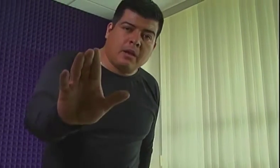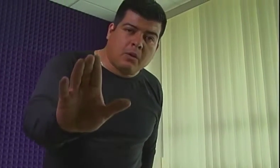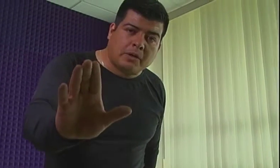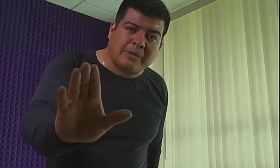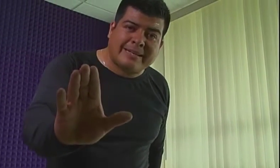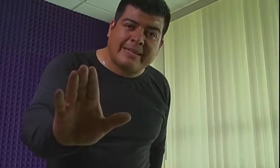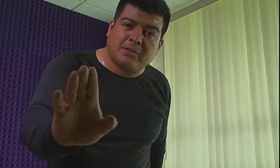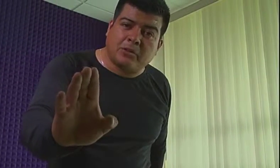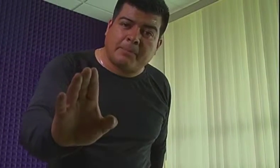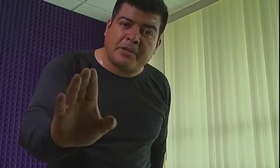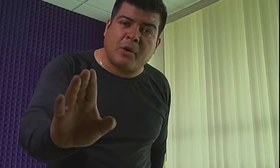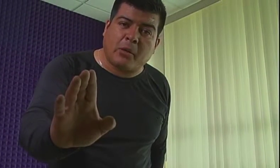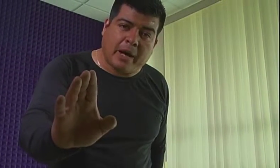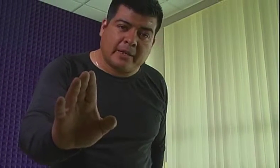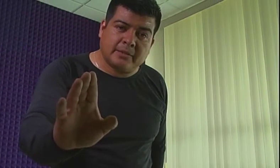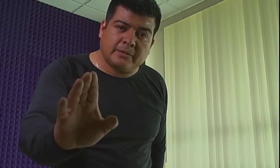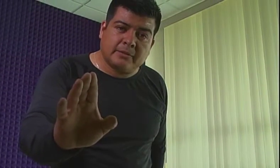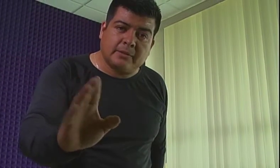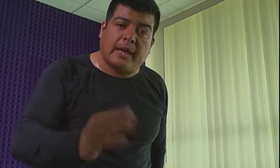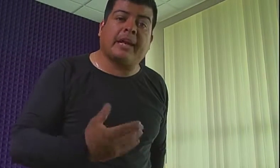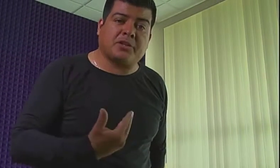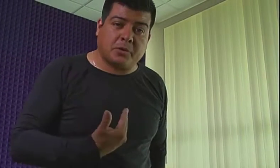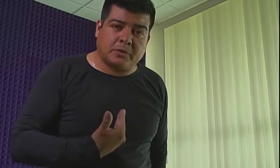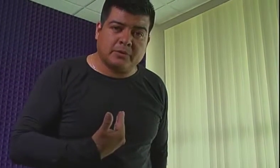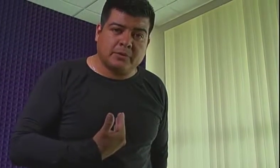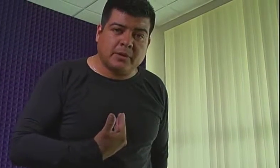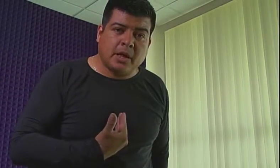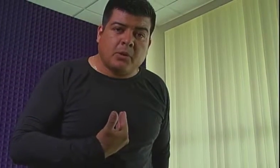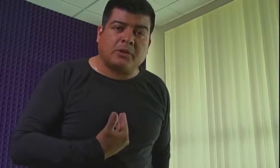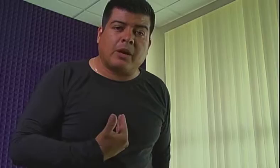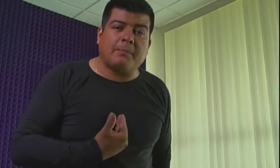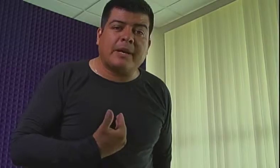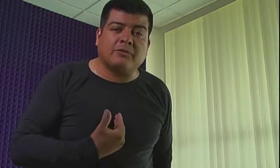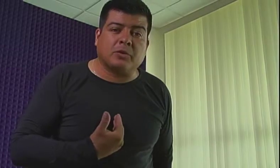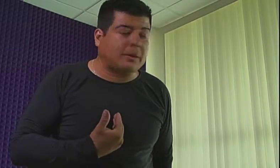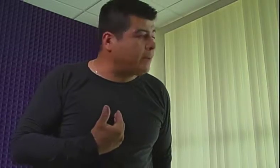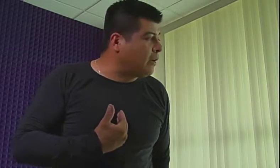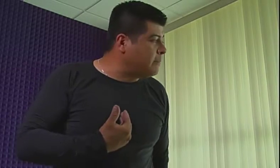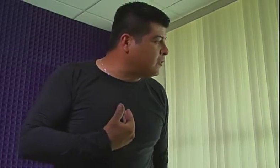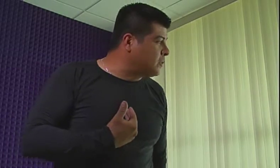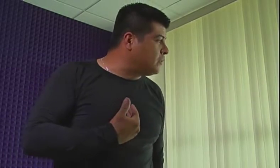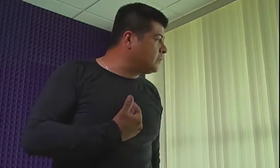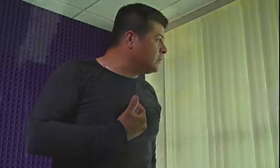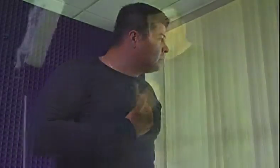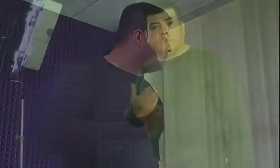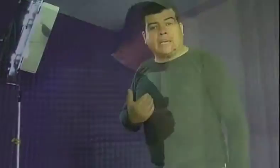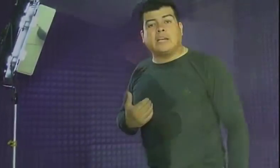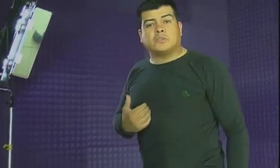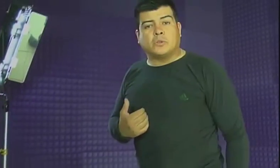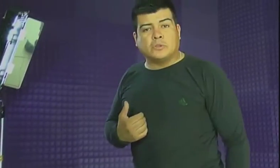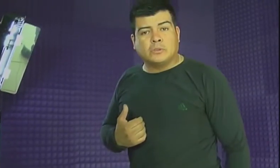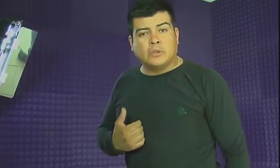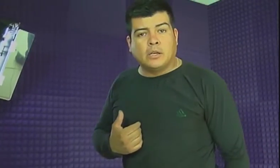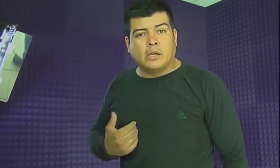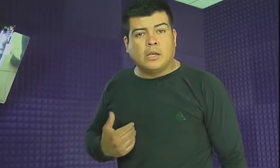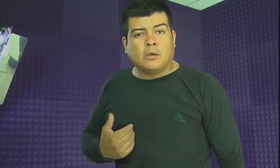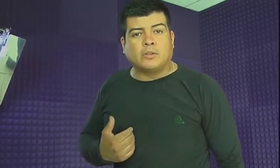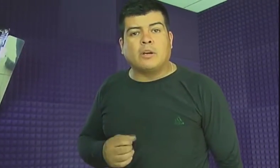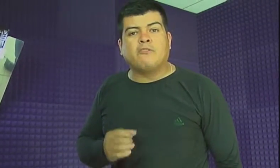Cuando el sediento te pidió agua, era yo. Cuando el hambriento te pidió alimento, era yo. Cuando el enfermo